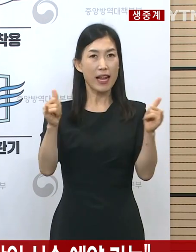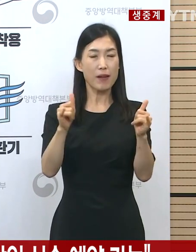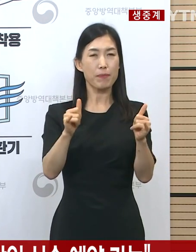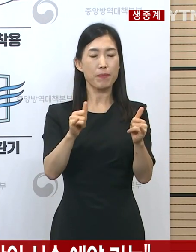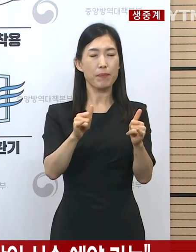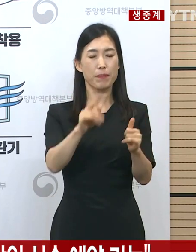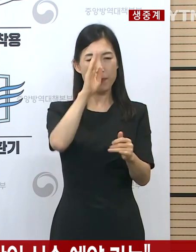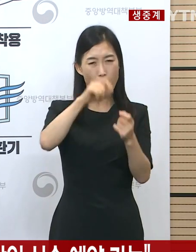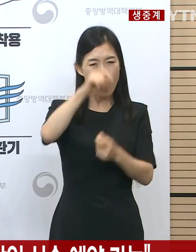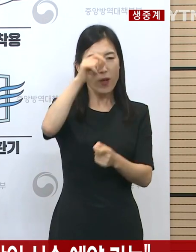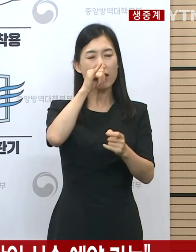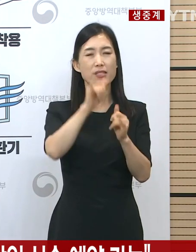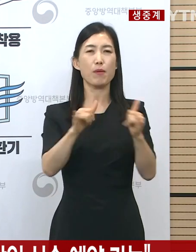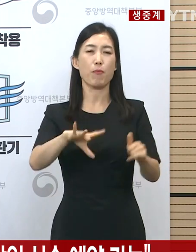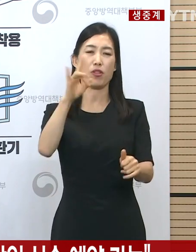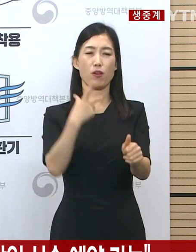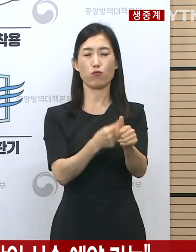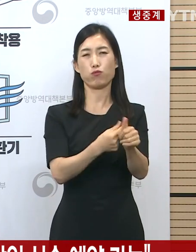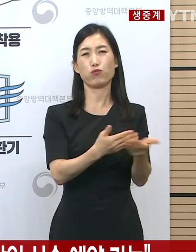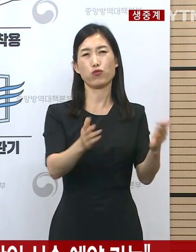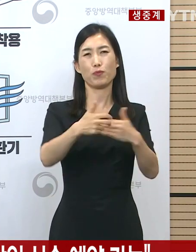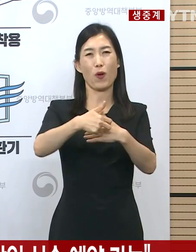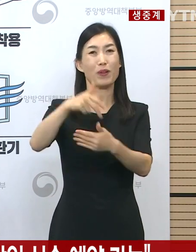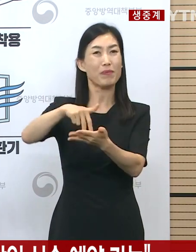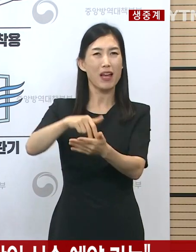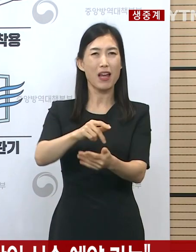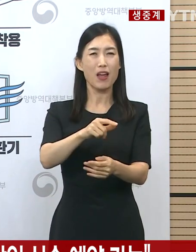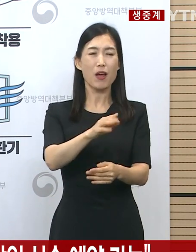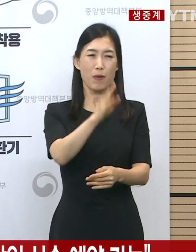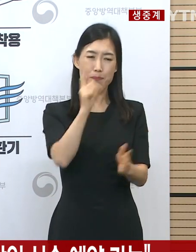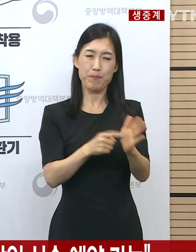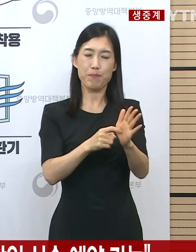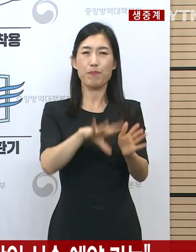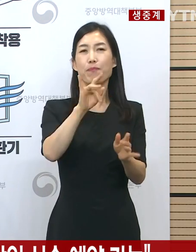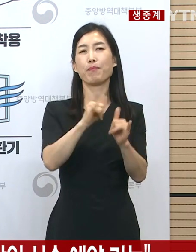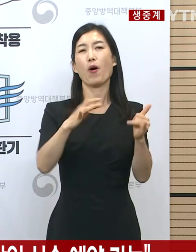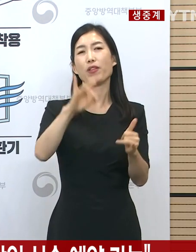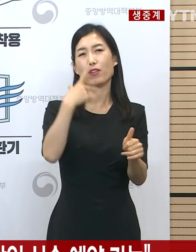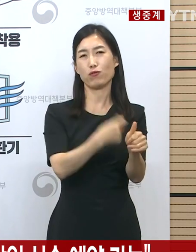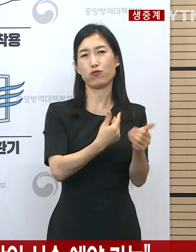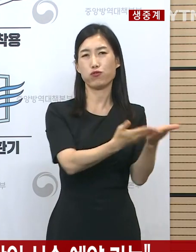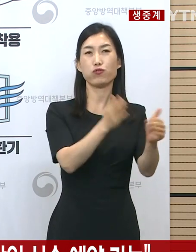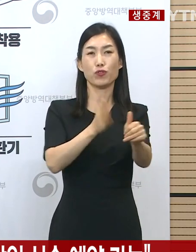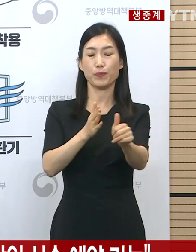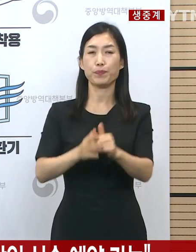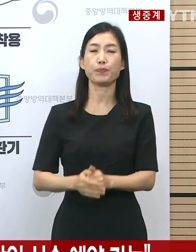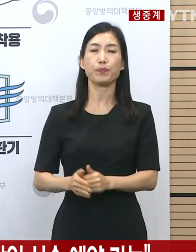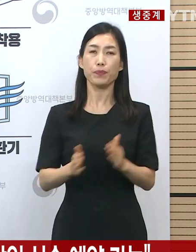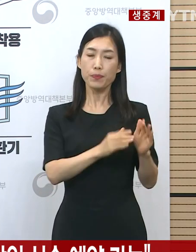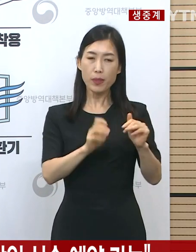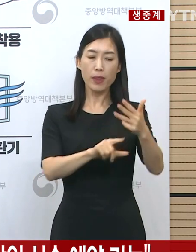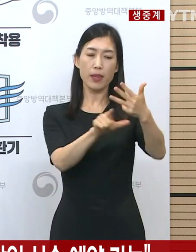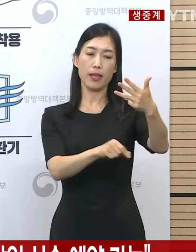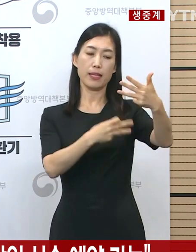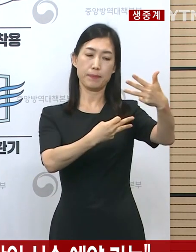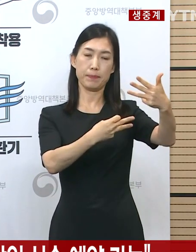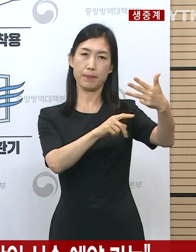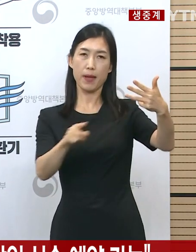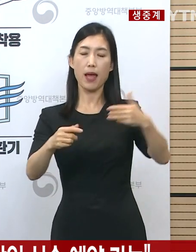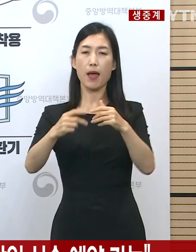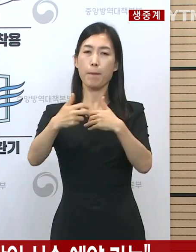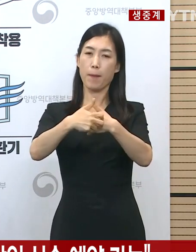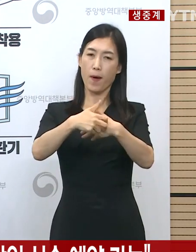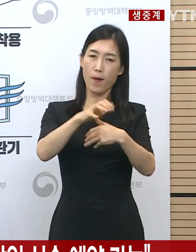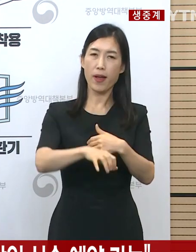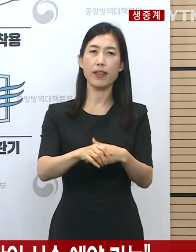접종해 주실 것을 권고를 드립니다. 또한 추진단은 8월 13일부터 위탁의료기관, 보건소